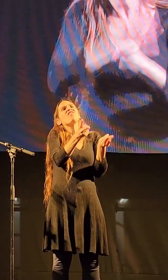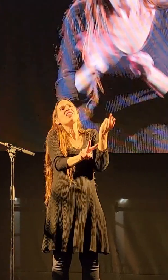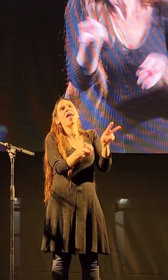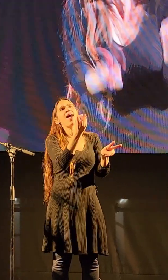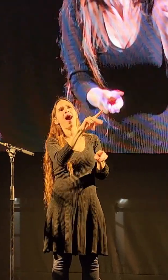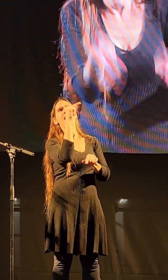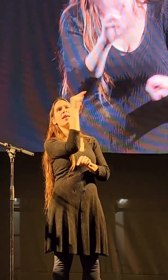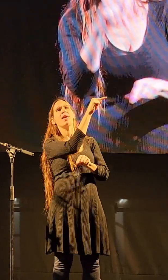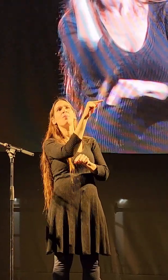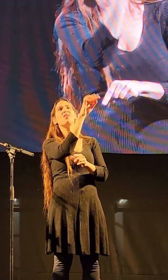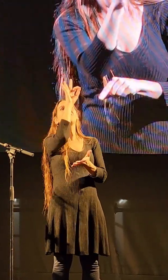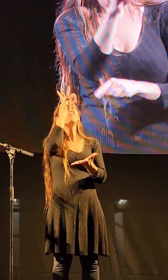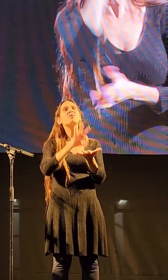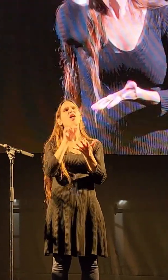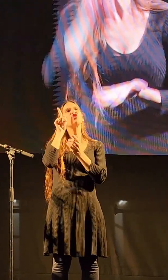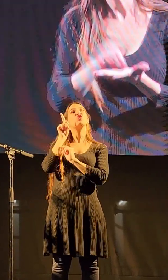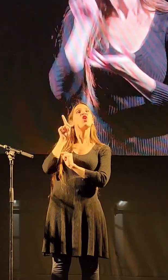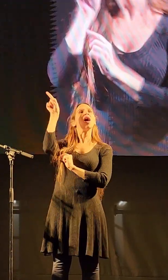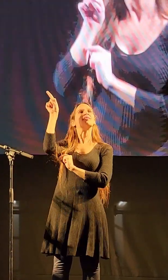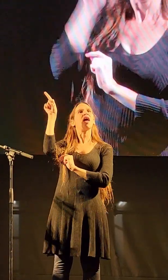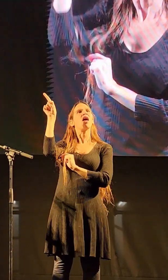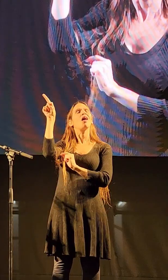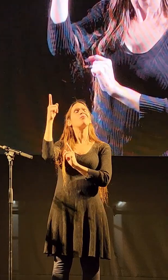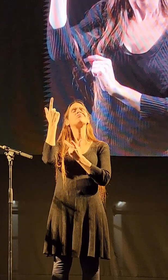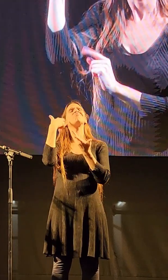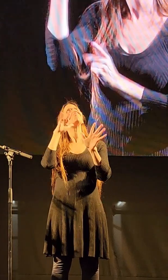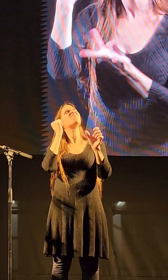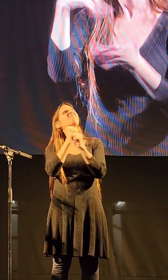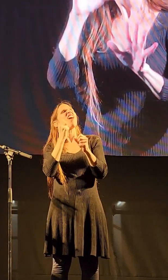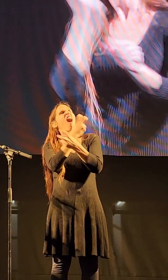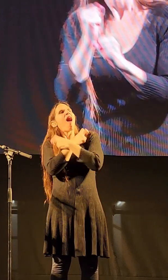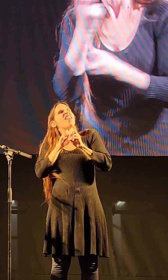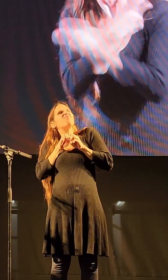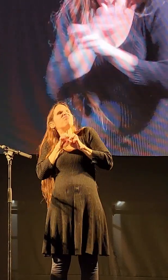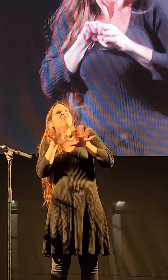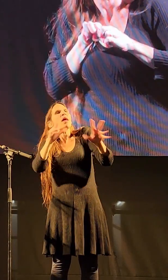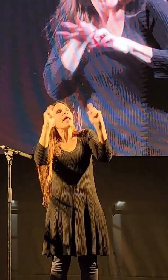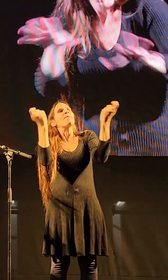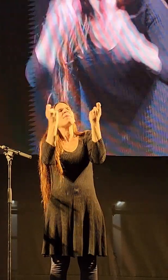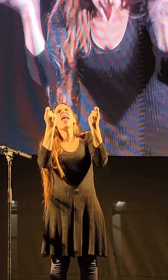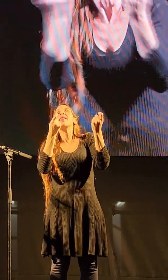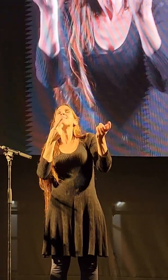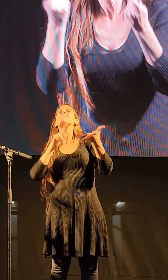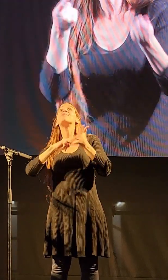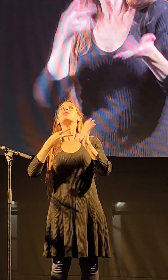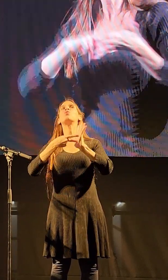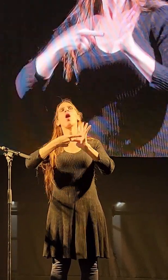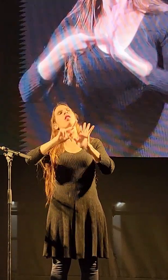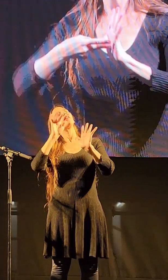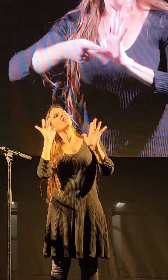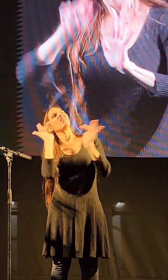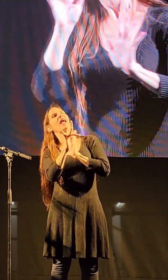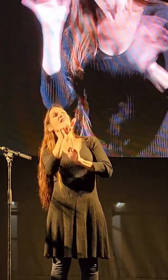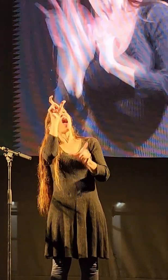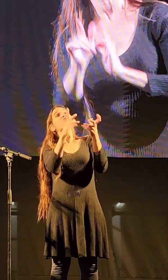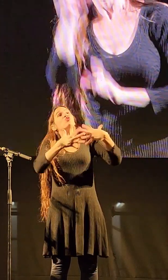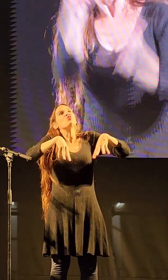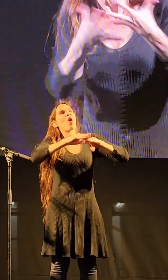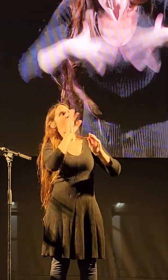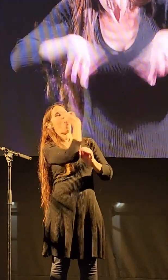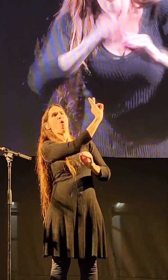ונהרגים בזמן שאתם מפנים רעל בקמפיין מתוכנן נגד המשפחות